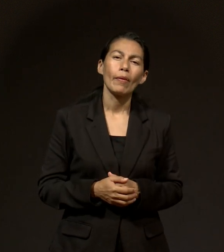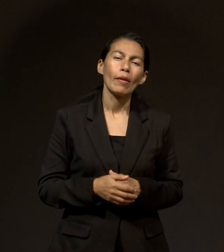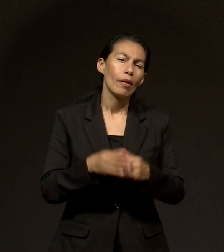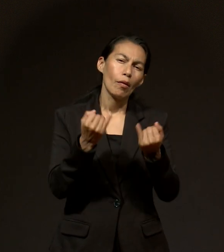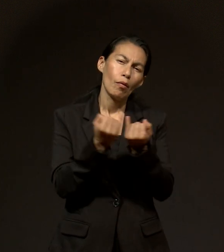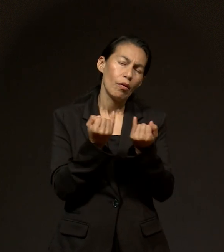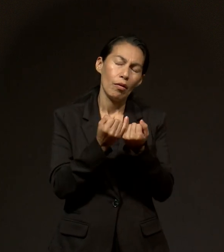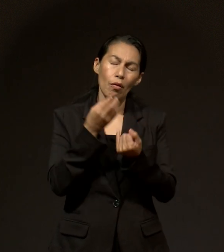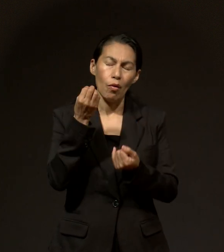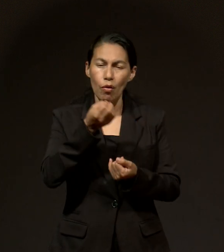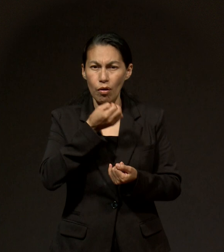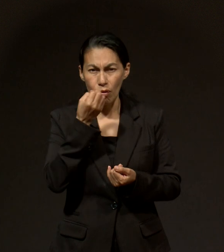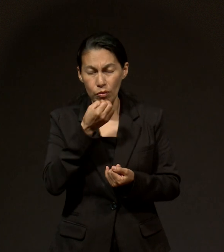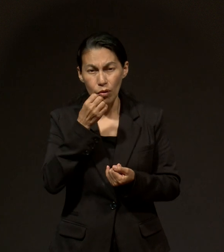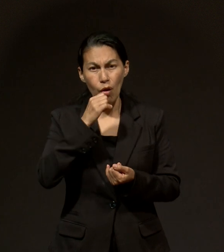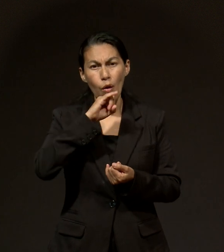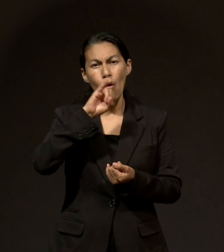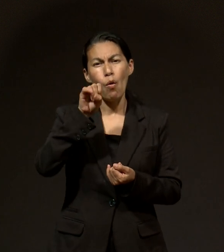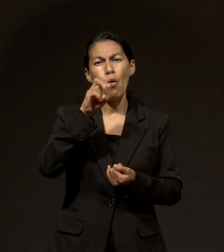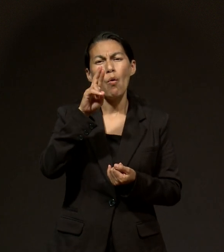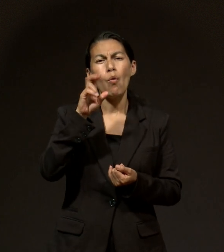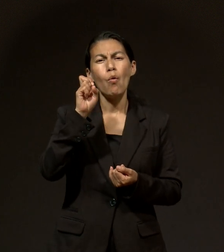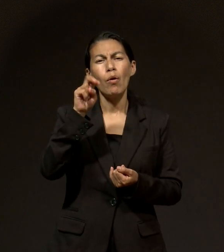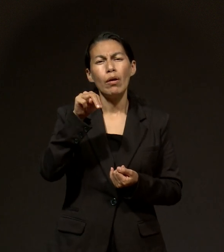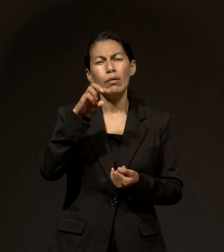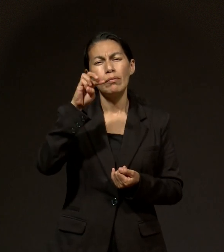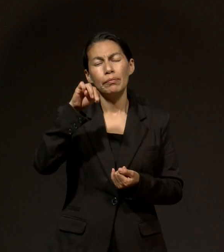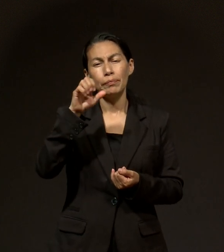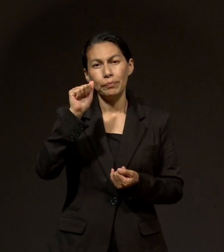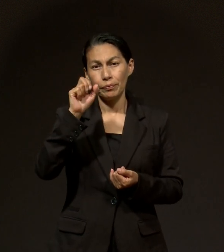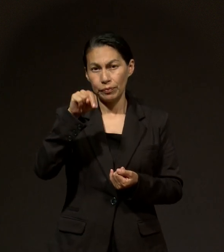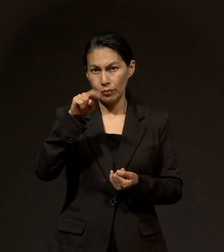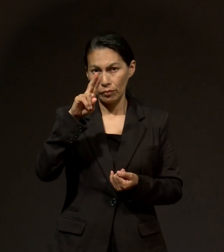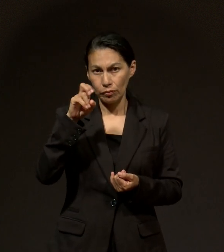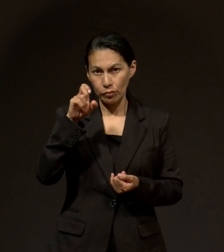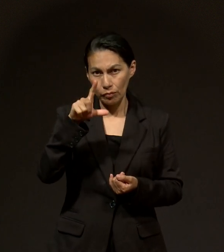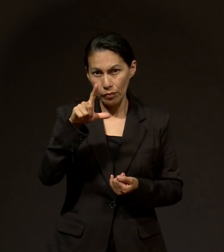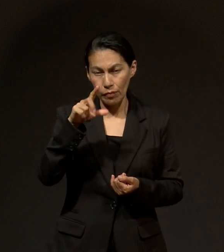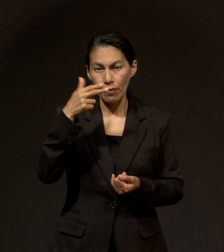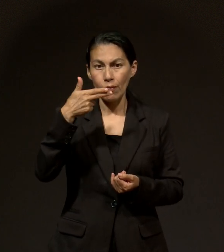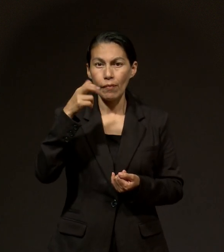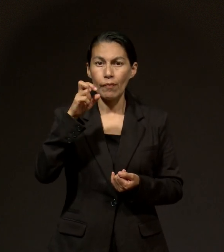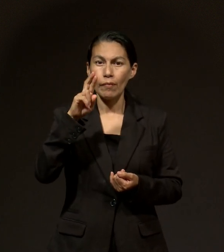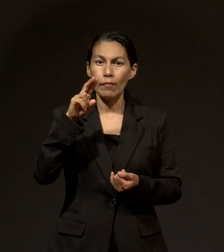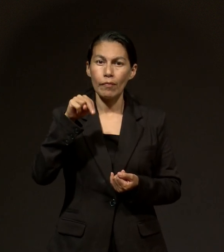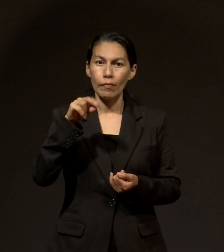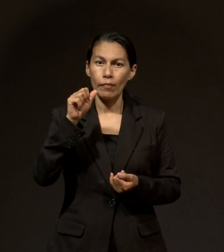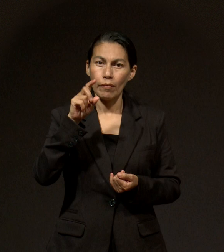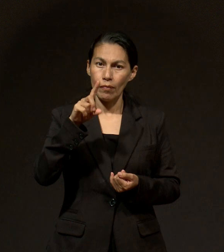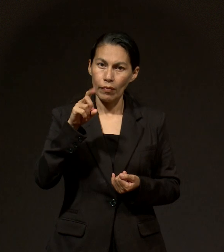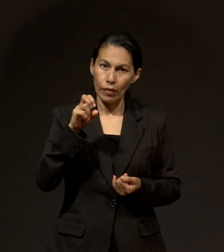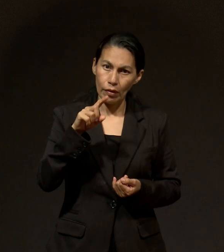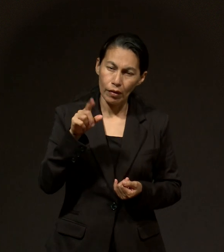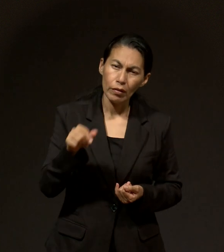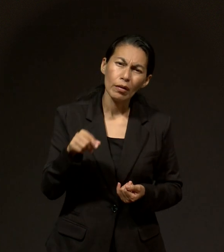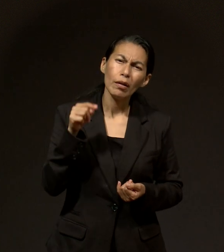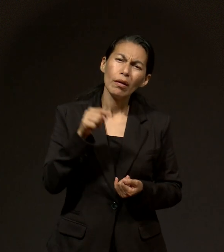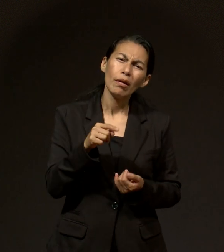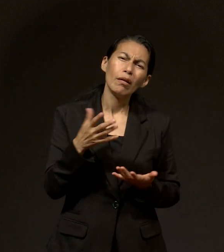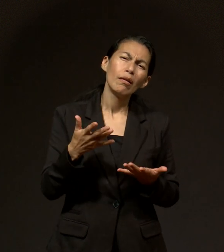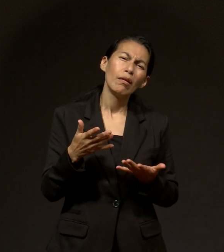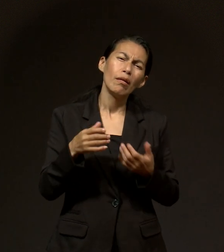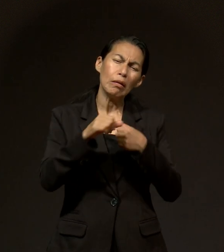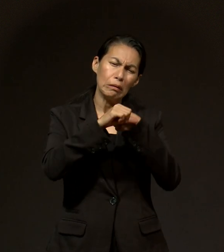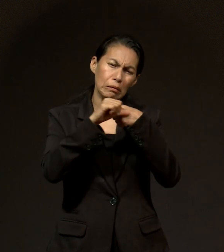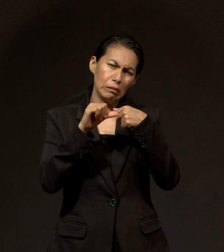hemos estado orando por Juan Manuel Hernández Él fue sometido a una cuarta operación de un